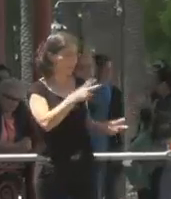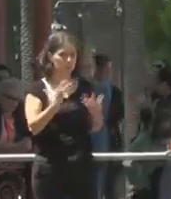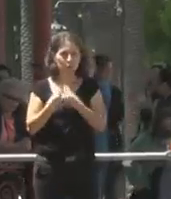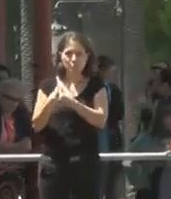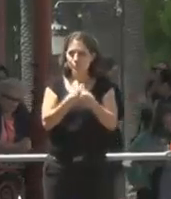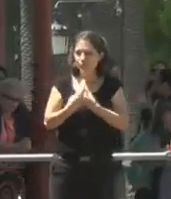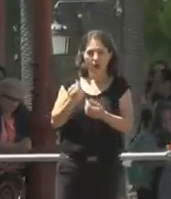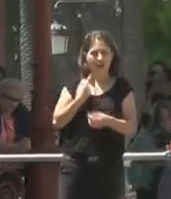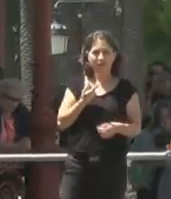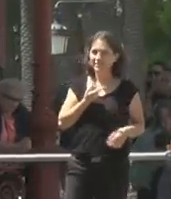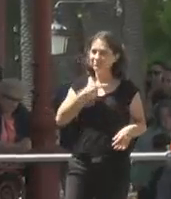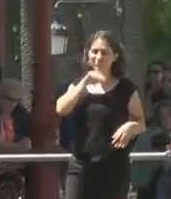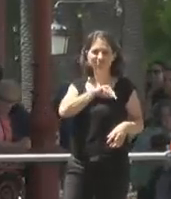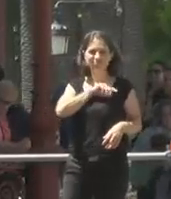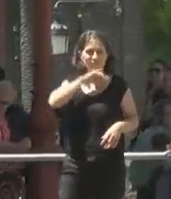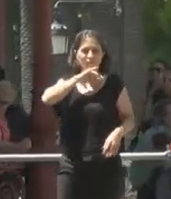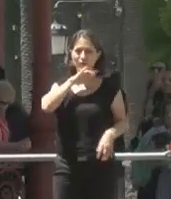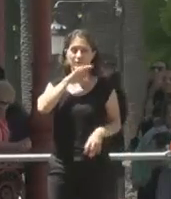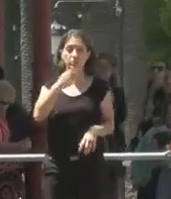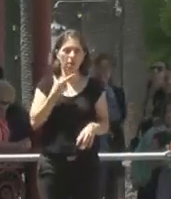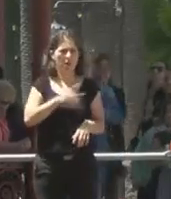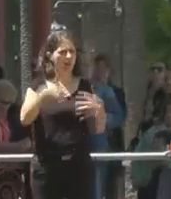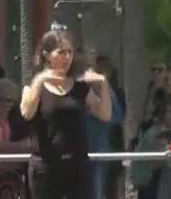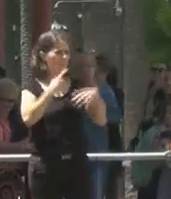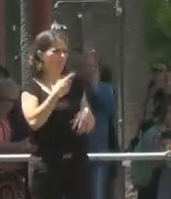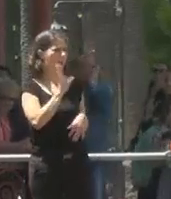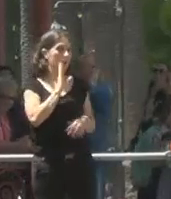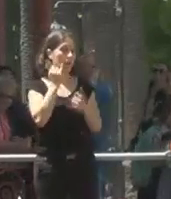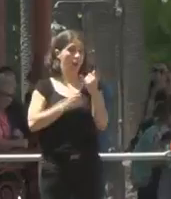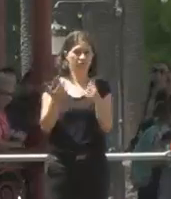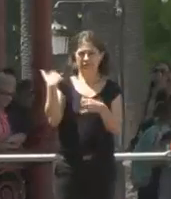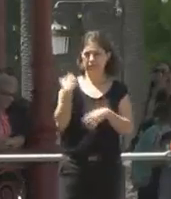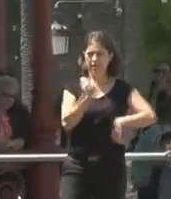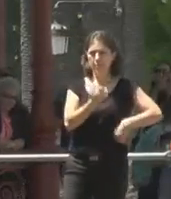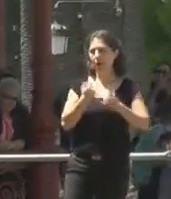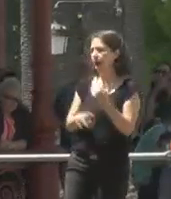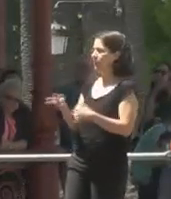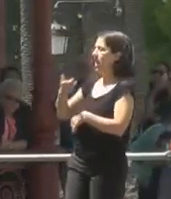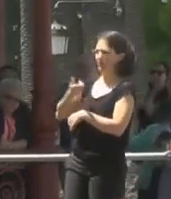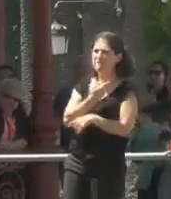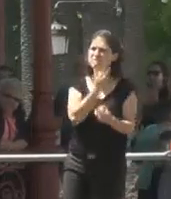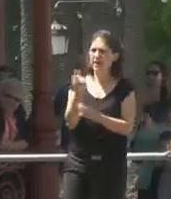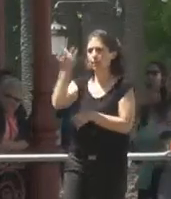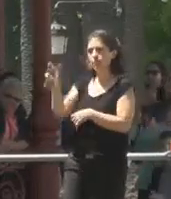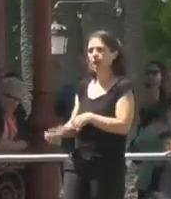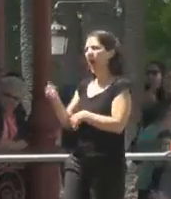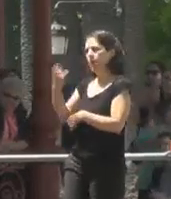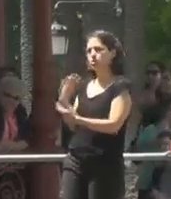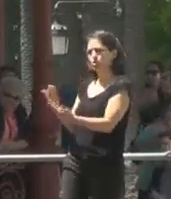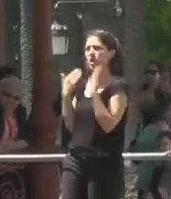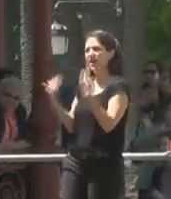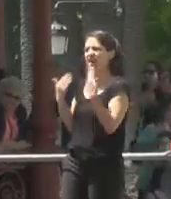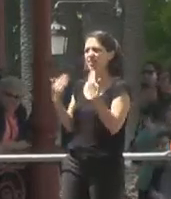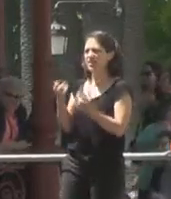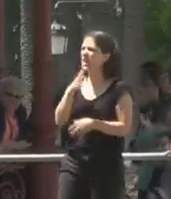riba deste escenario, non? É certo, decía antes Antón, en decembro faltaba alguén, grazas Alberto, agora sí, agora